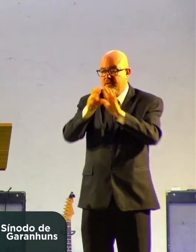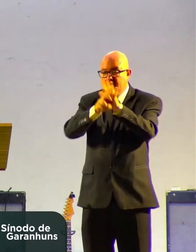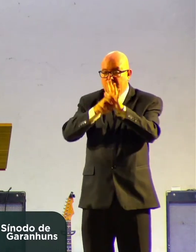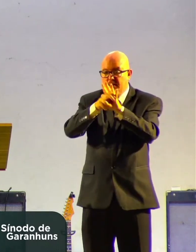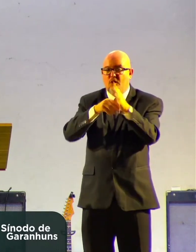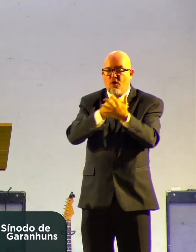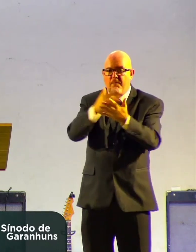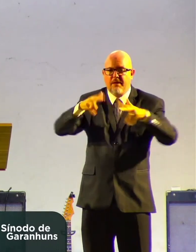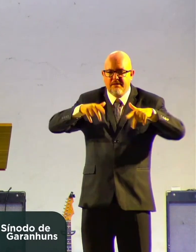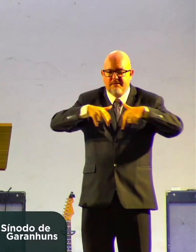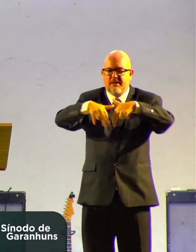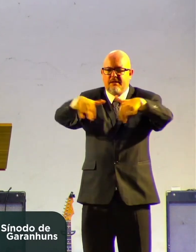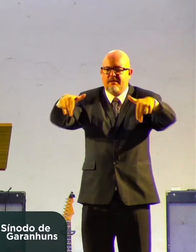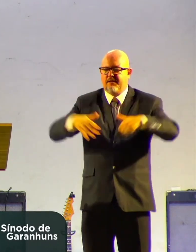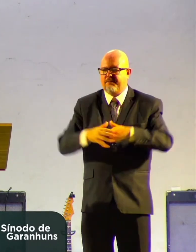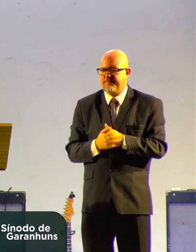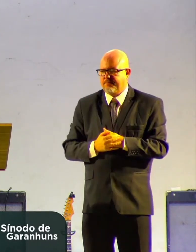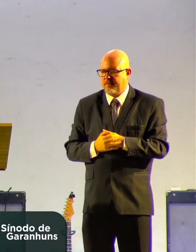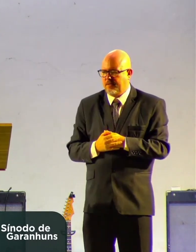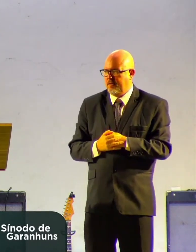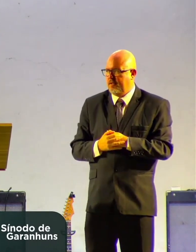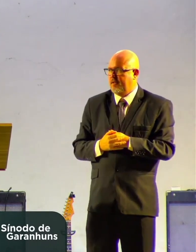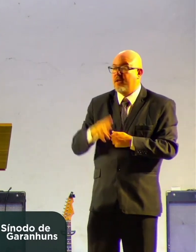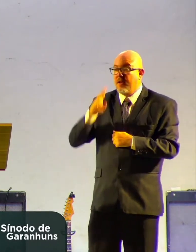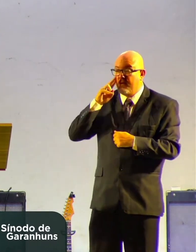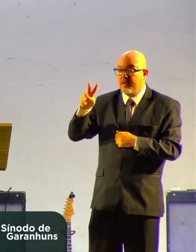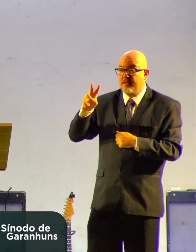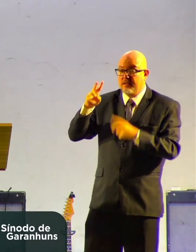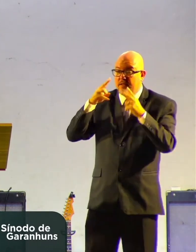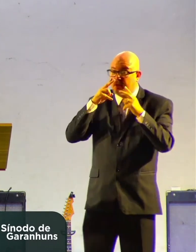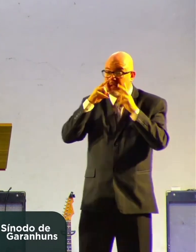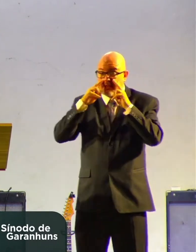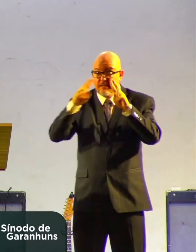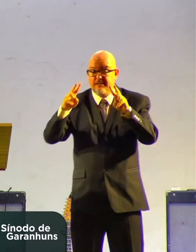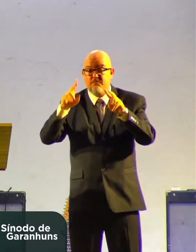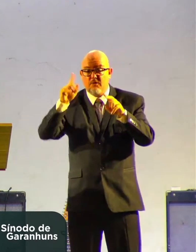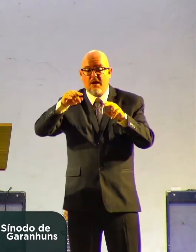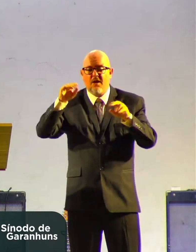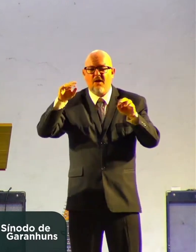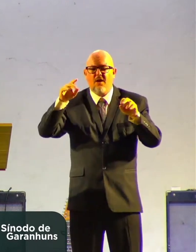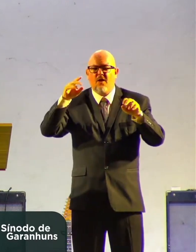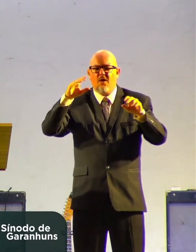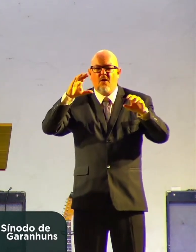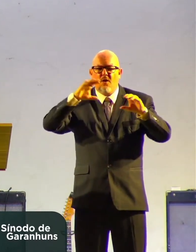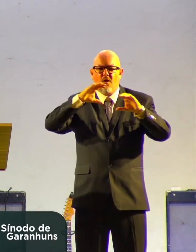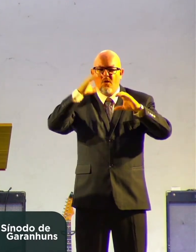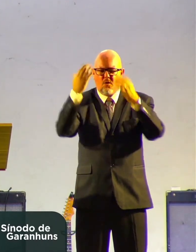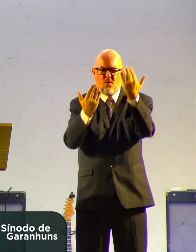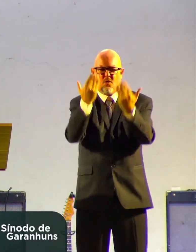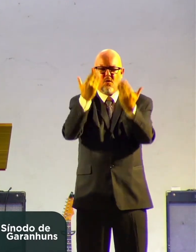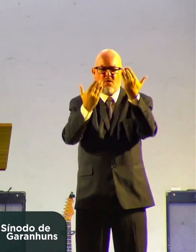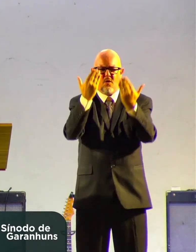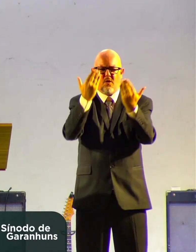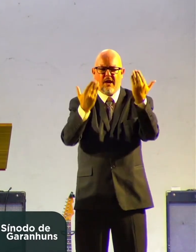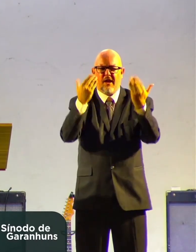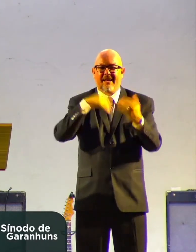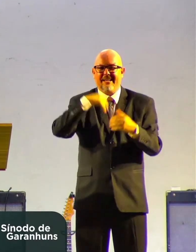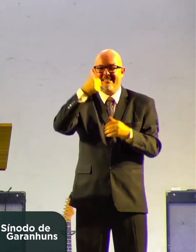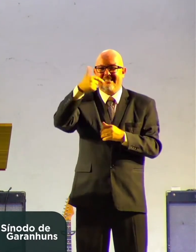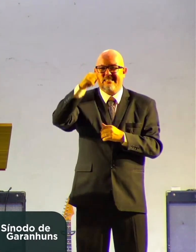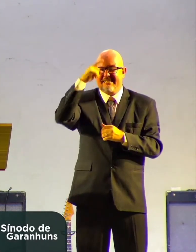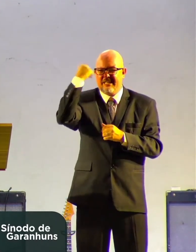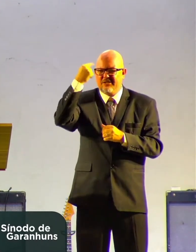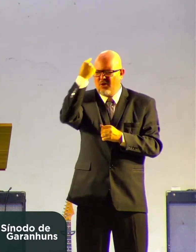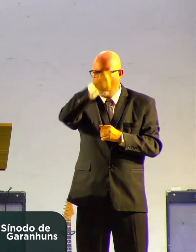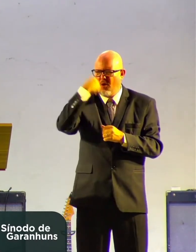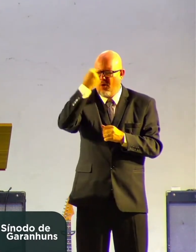tetraplégicos começaram a andar. Eu ouvi o testemunho da regente do coral, que ficou 17 horas no caixão, quando estava